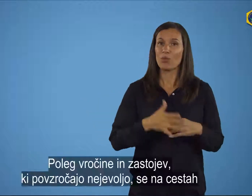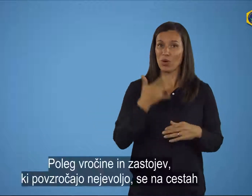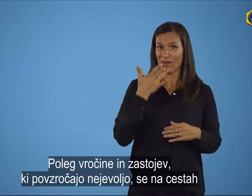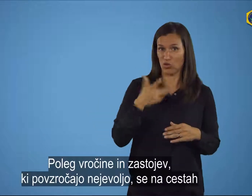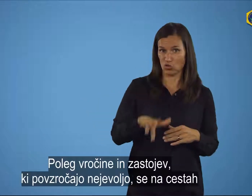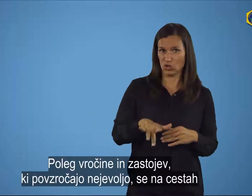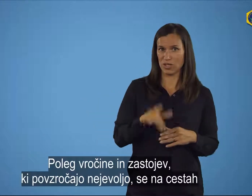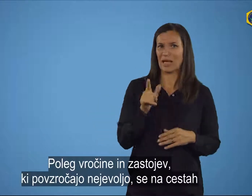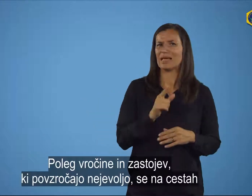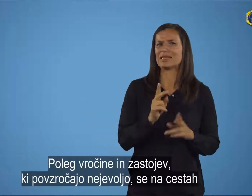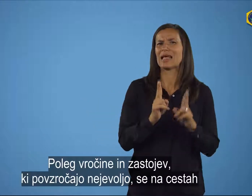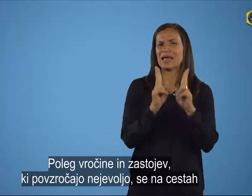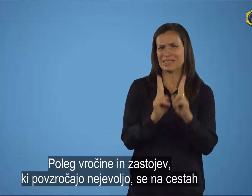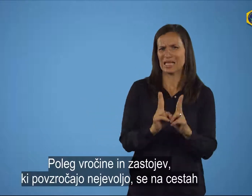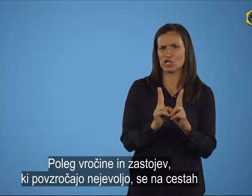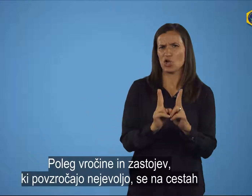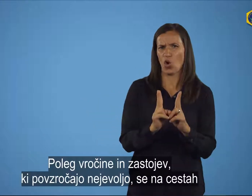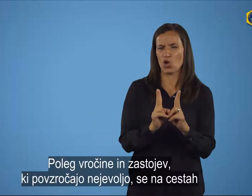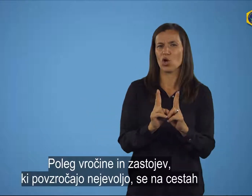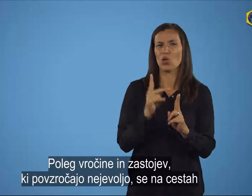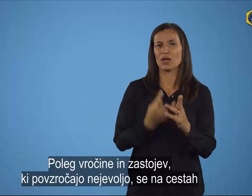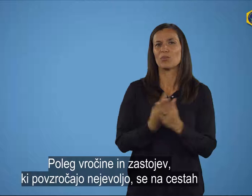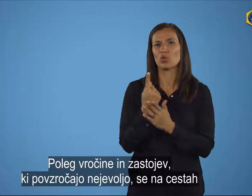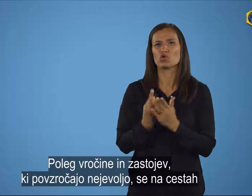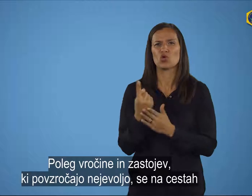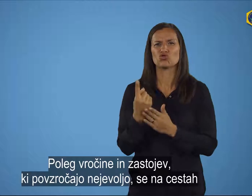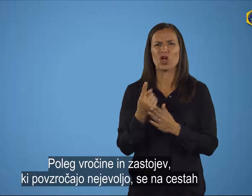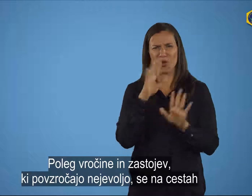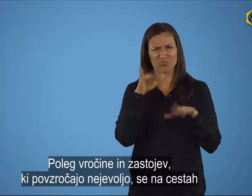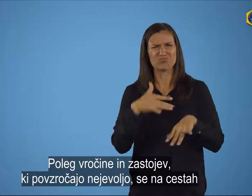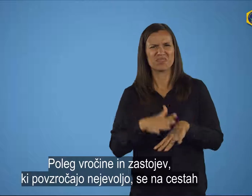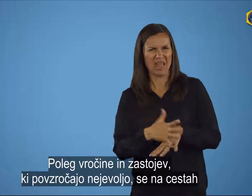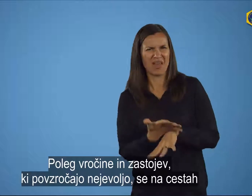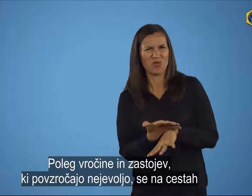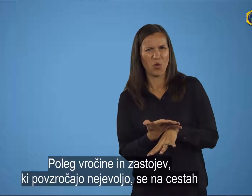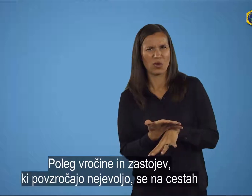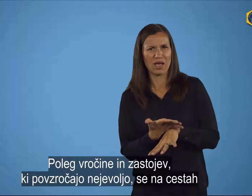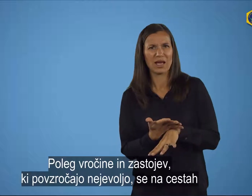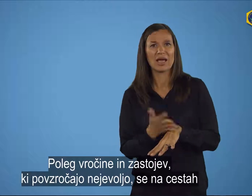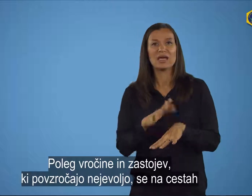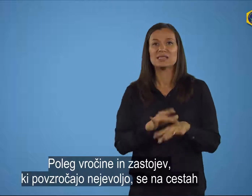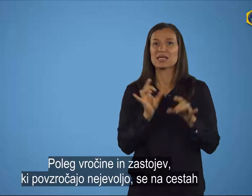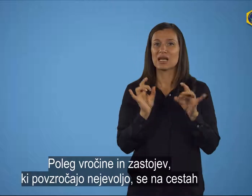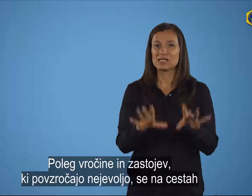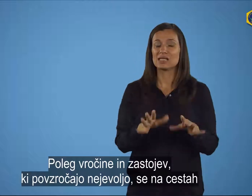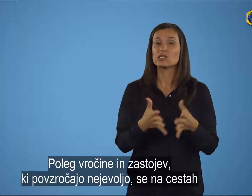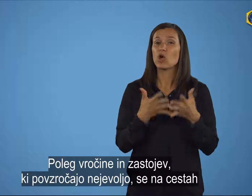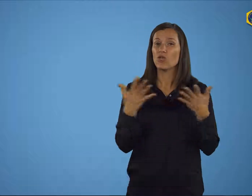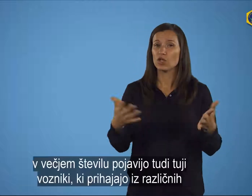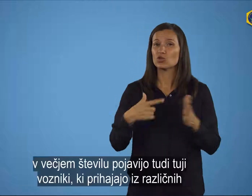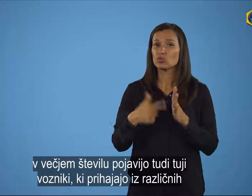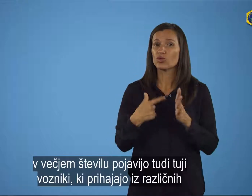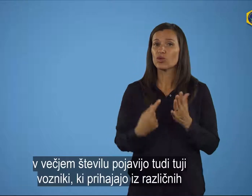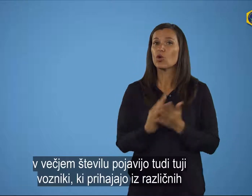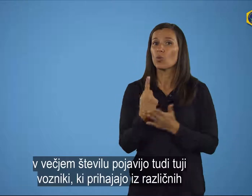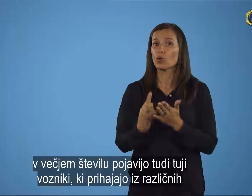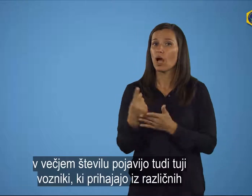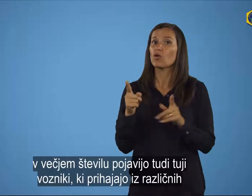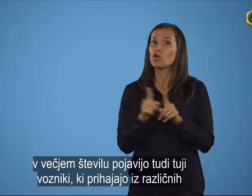Poleg vročine in zastojev, ki povzročajo nejevoljo, se na cestah v večjem številu pojavljajo tudi tuji vozniki,